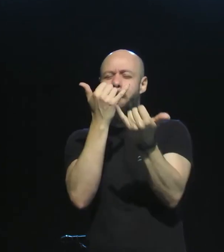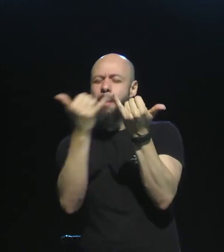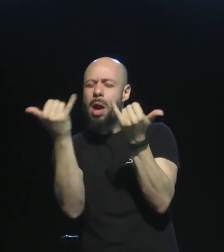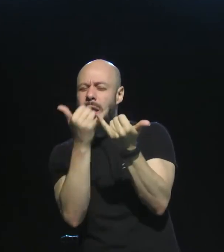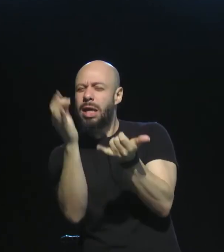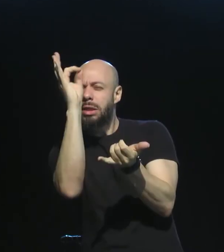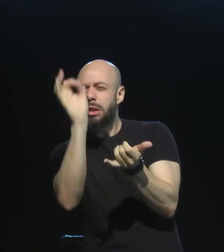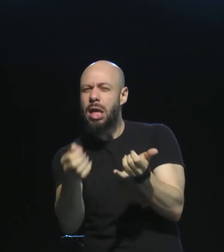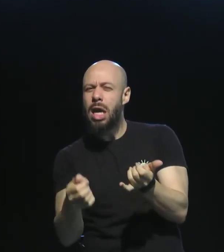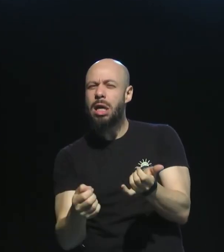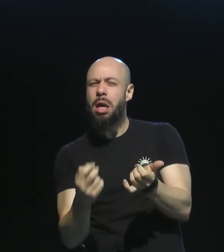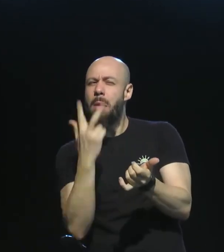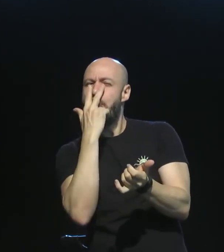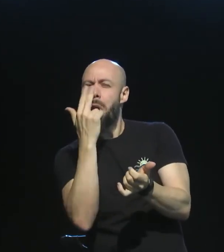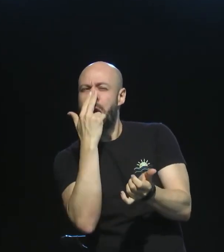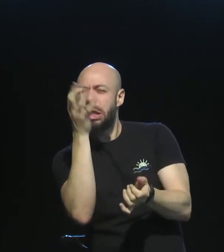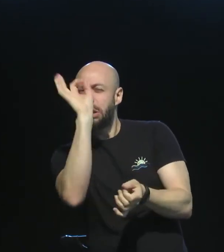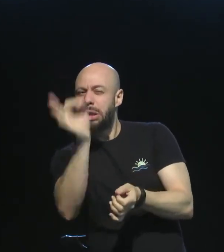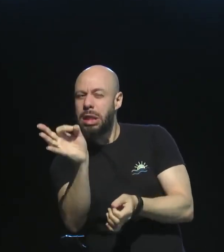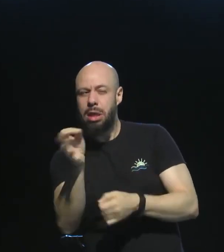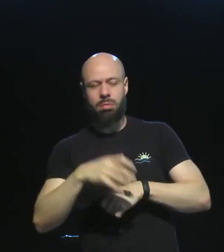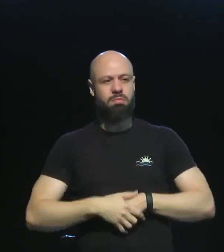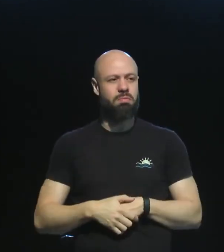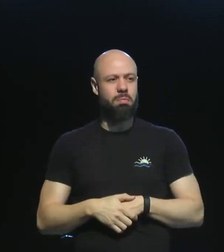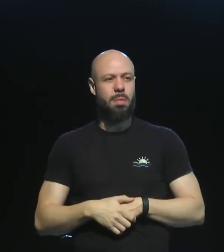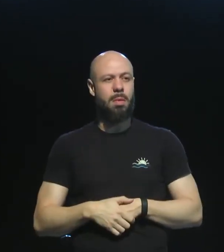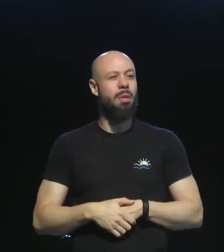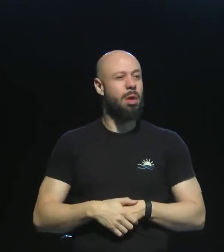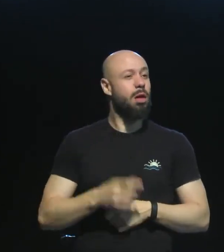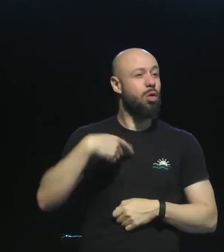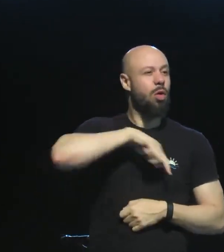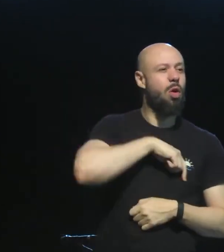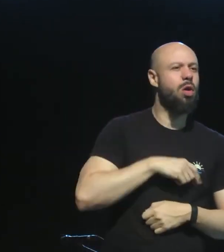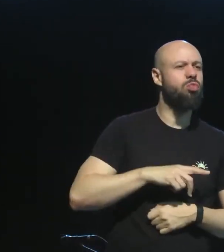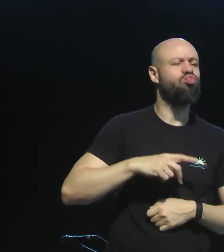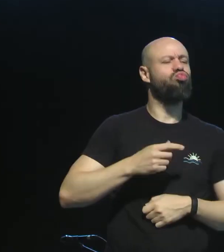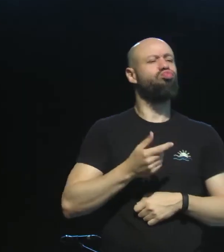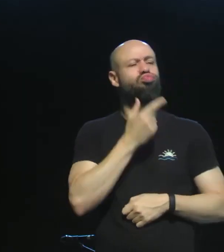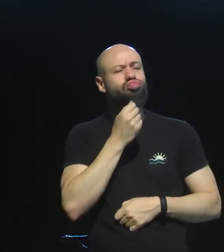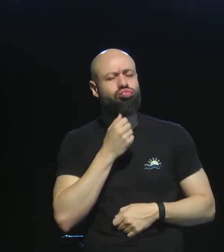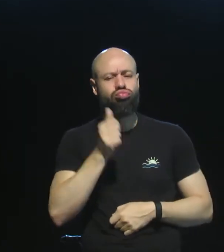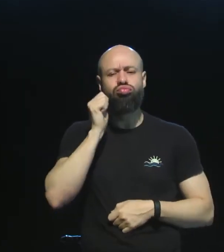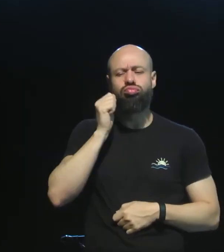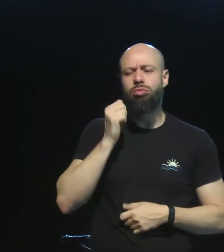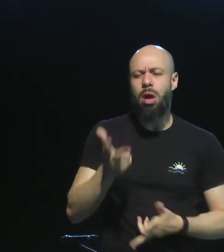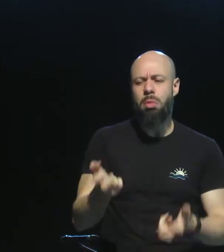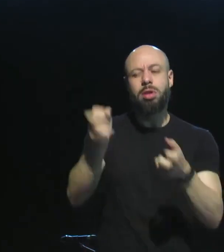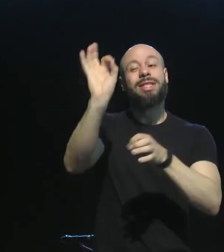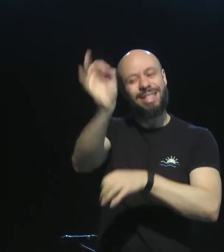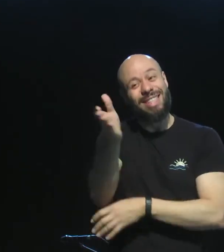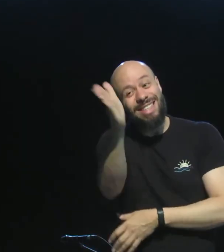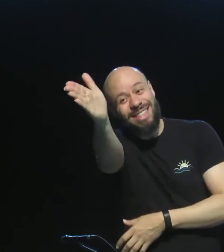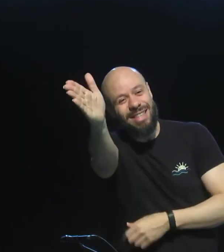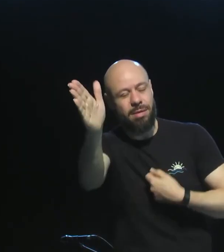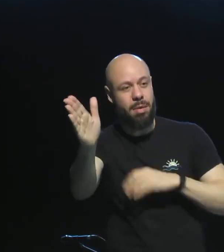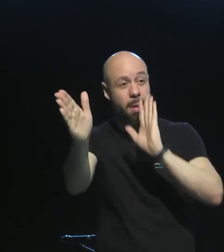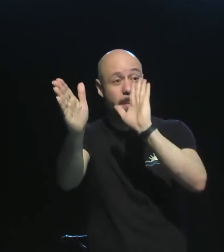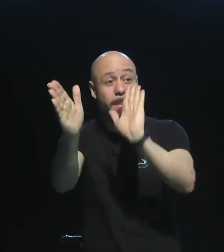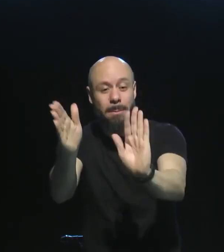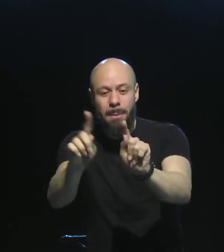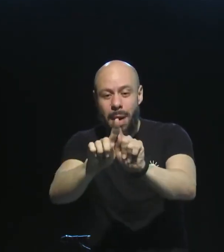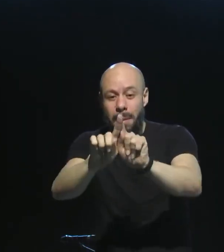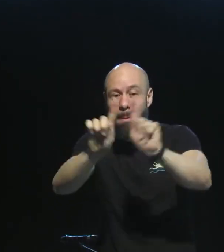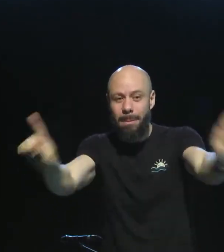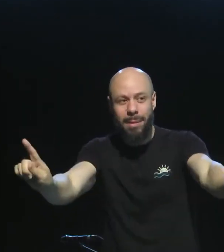ao homem, às pessoas, ao ser humano. Mas, existe um mas.